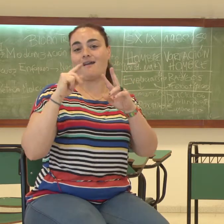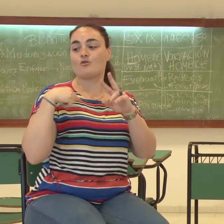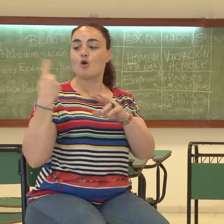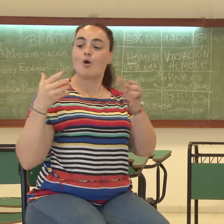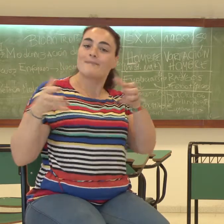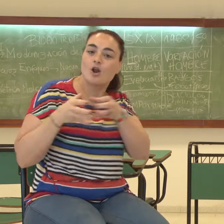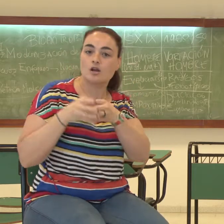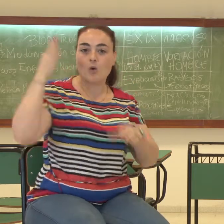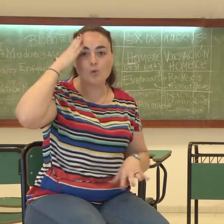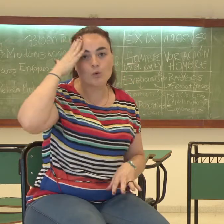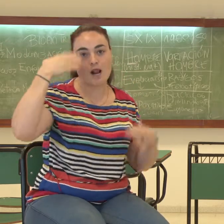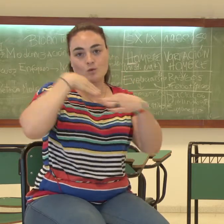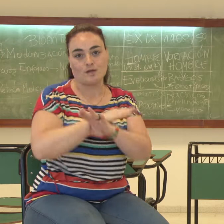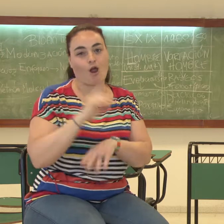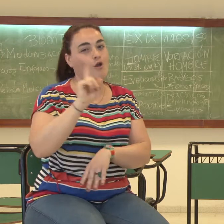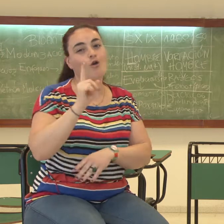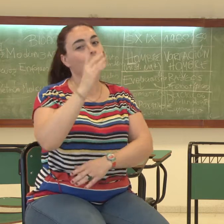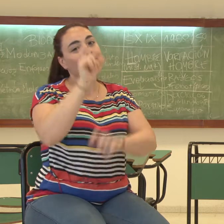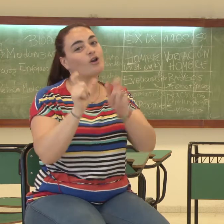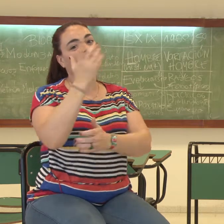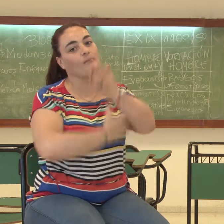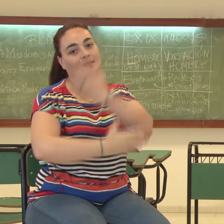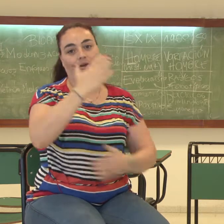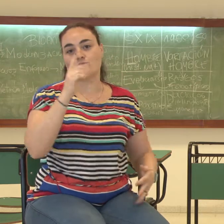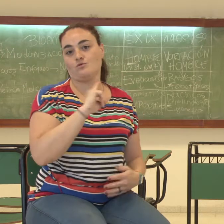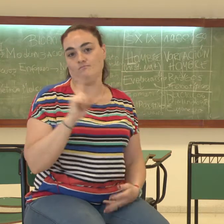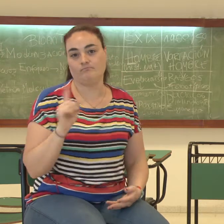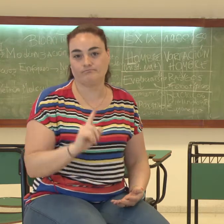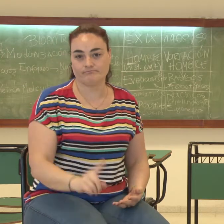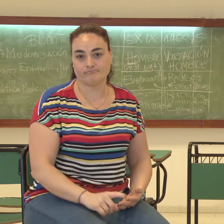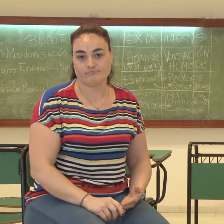La idea es visibilizar nuestra minoría lingüística, nuestra minoría cultural. No somos